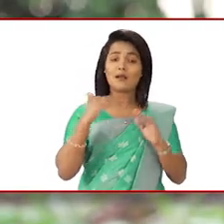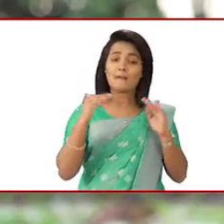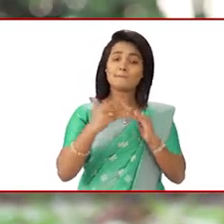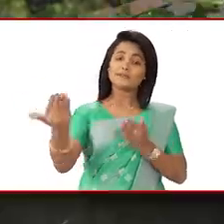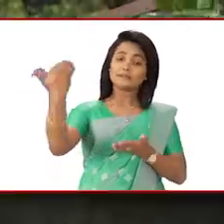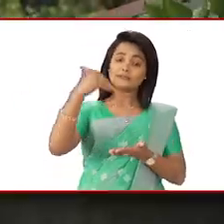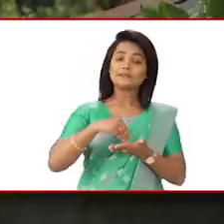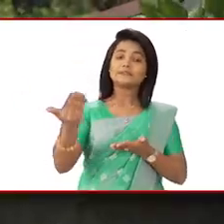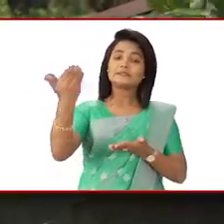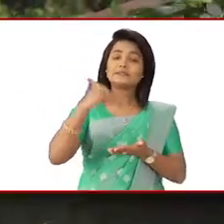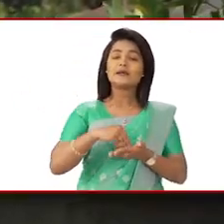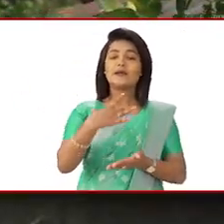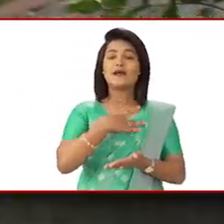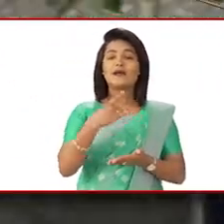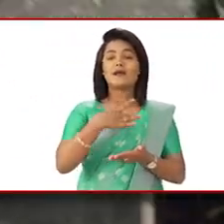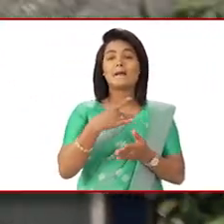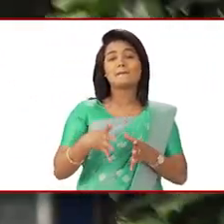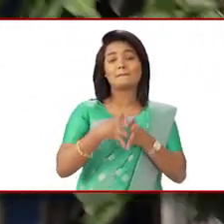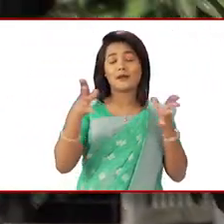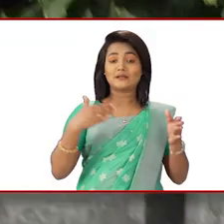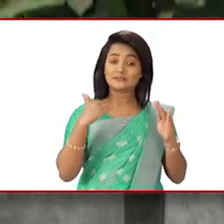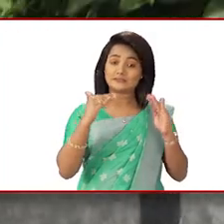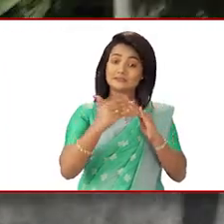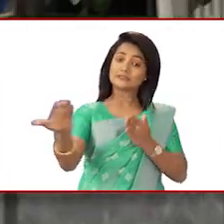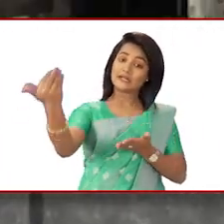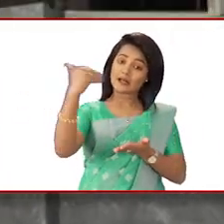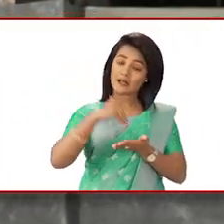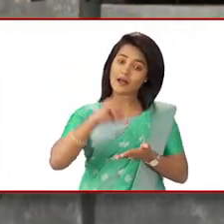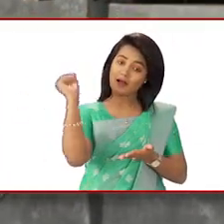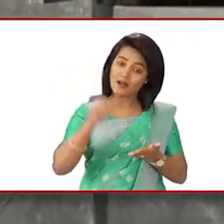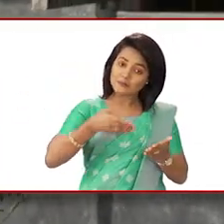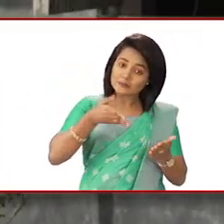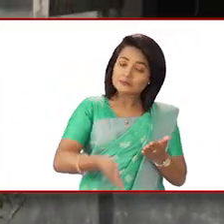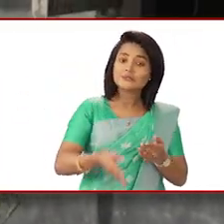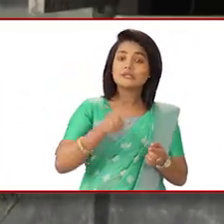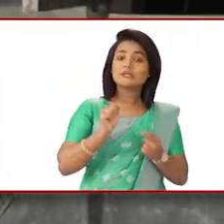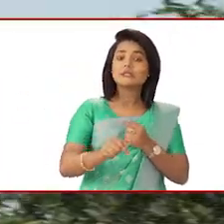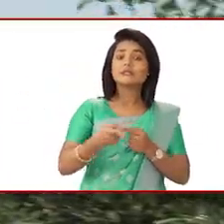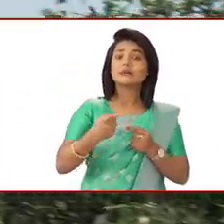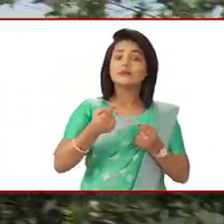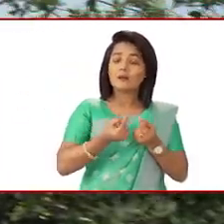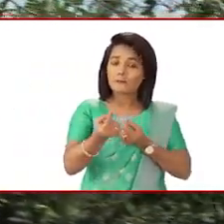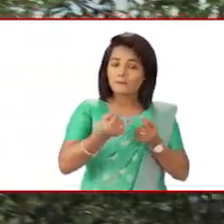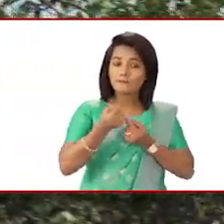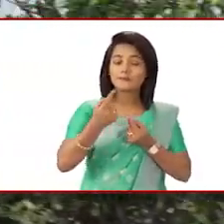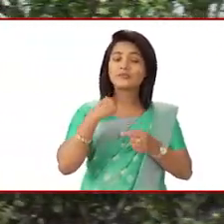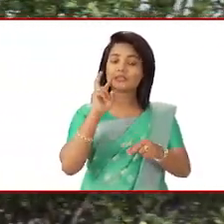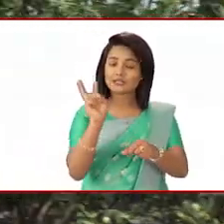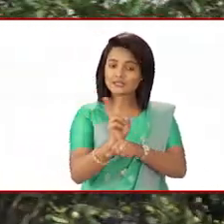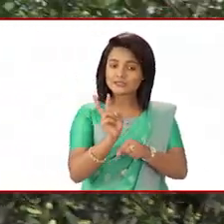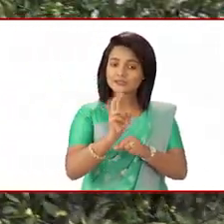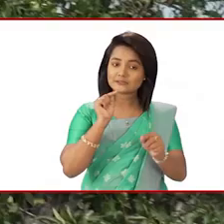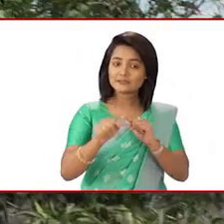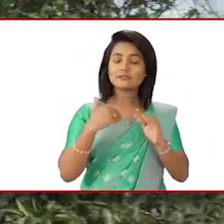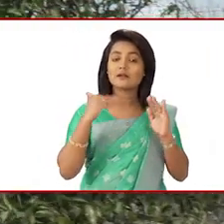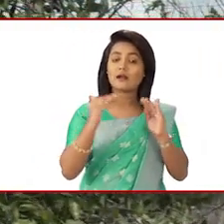যাব, মানে এমন কি সবাই উঠে বলে দিদির বাড়ি আমরা এখনই যাব। দেখা যাচ্ছে যে ভ্যানে পরে দিদির বাড়ি দেখতে আসে, আমার বাড়ি আসে,